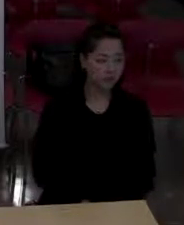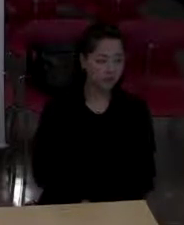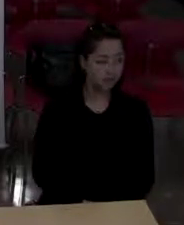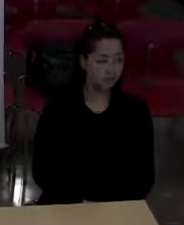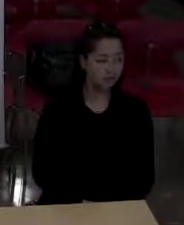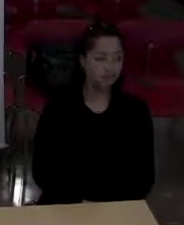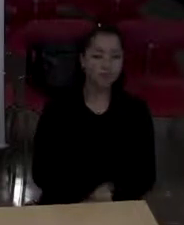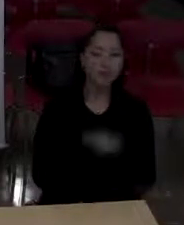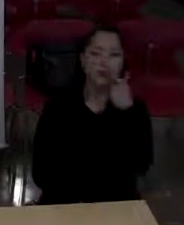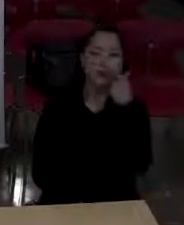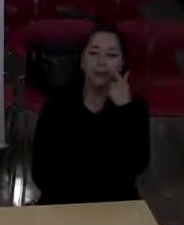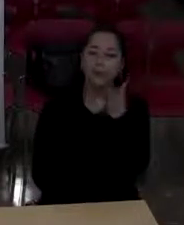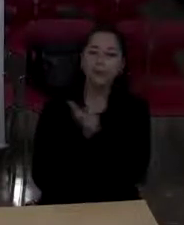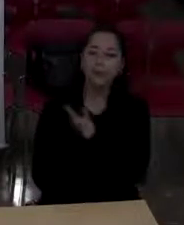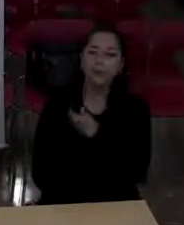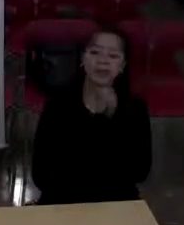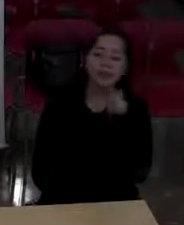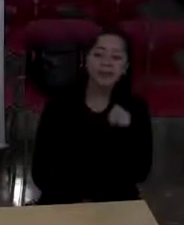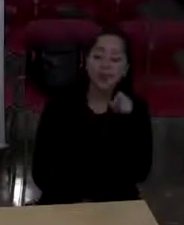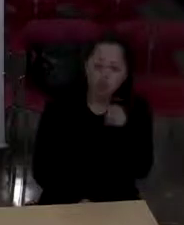¿Cuánto nos amas, hija mía?